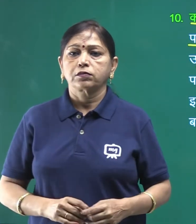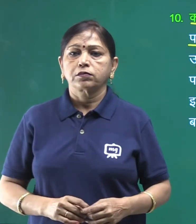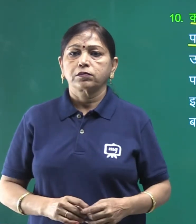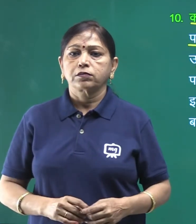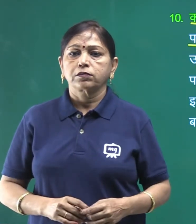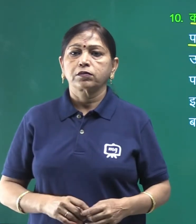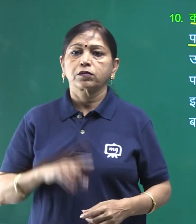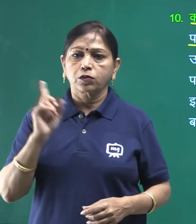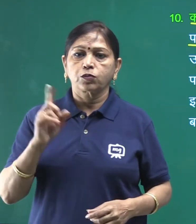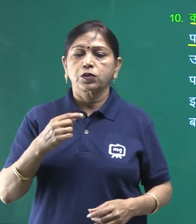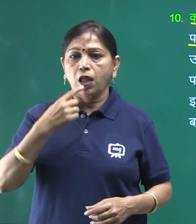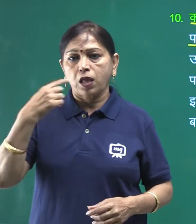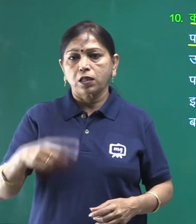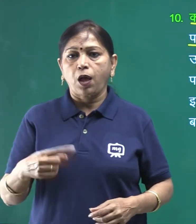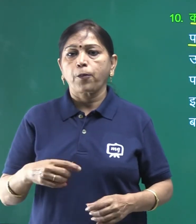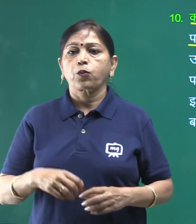उस ताप को